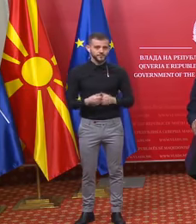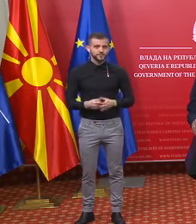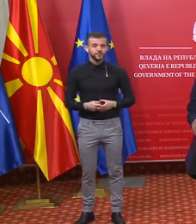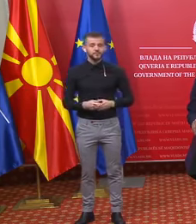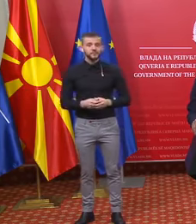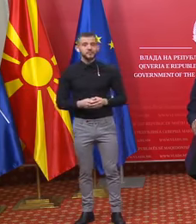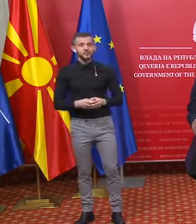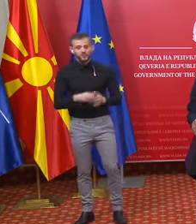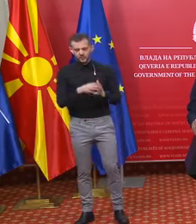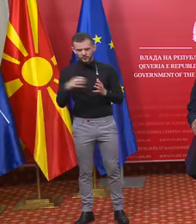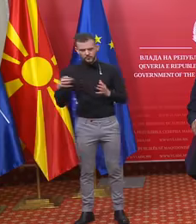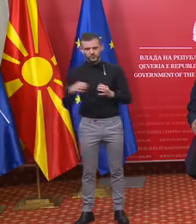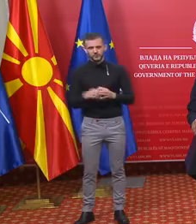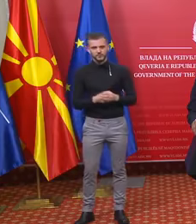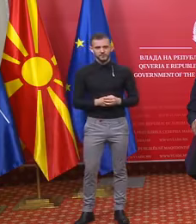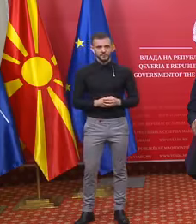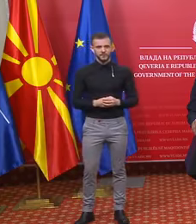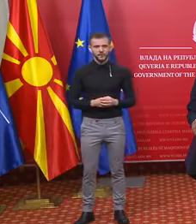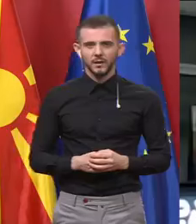Продолжуваме, Вера телевизија, повеле.